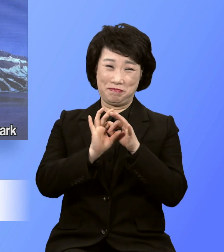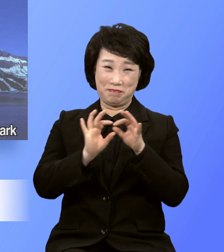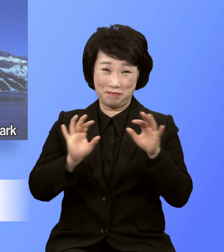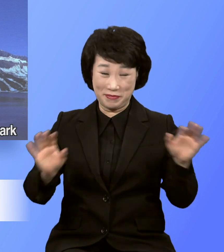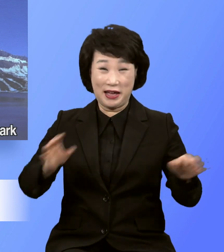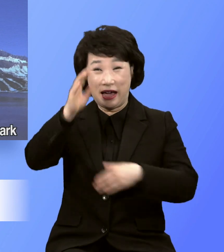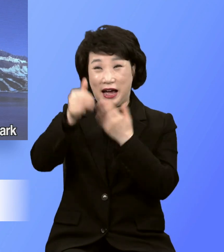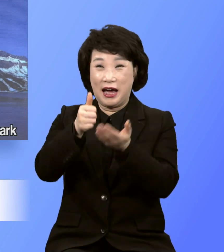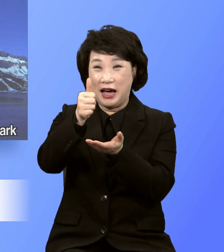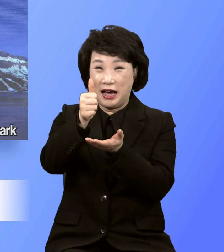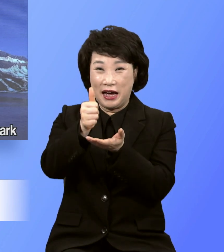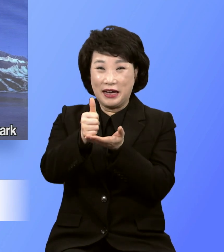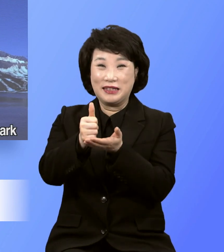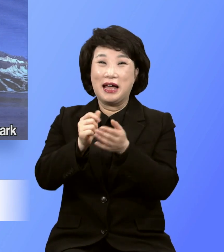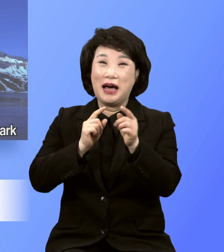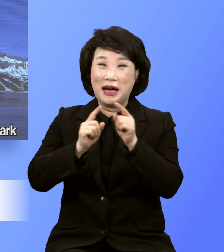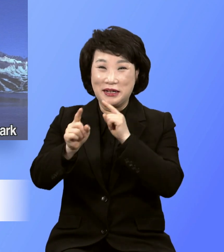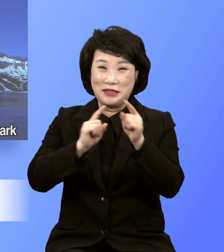반대하여도